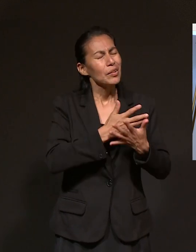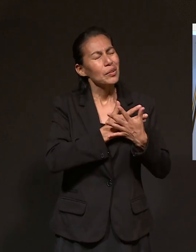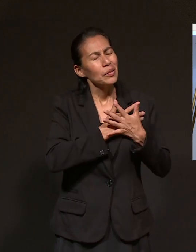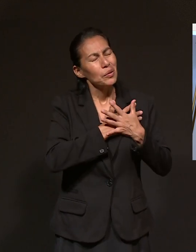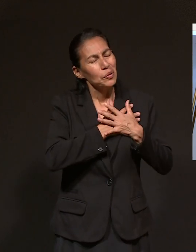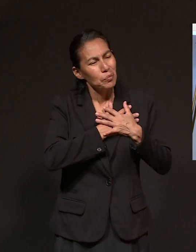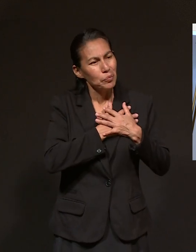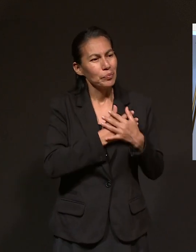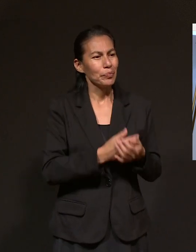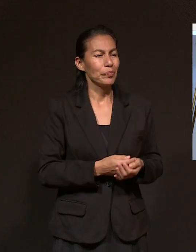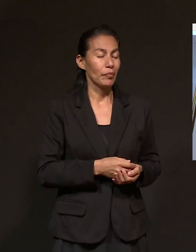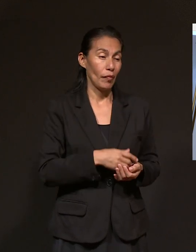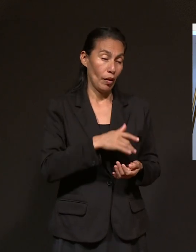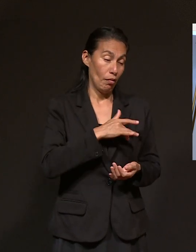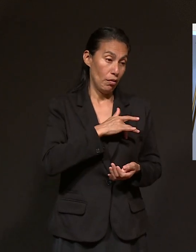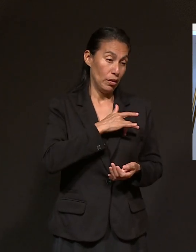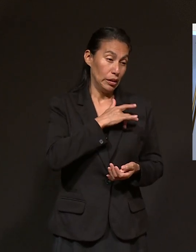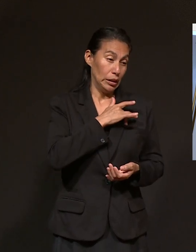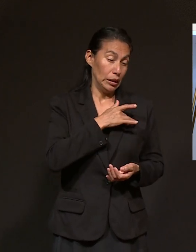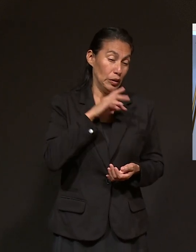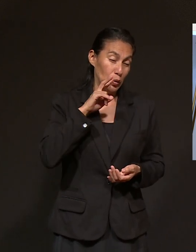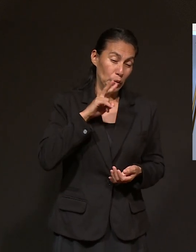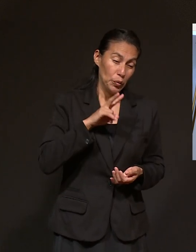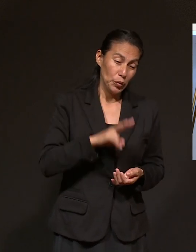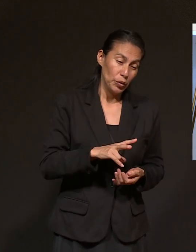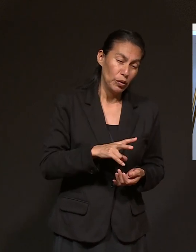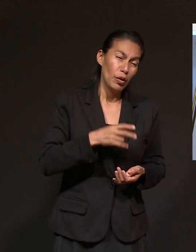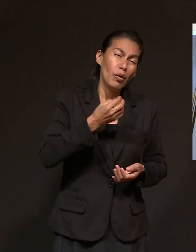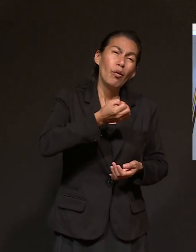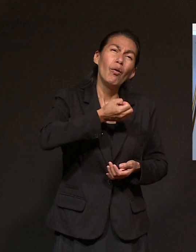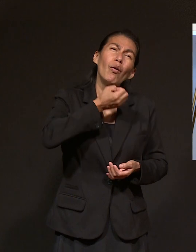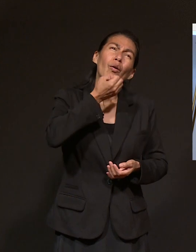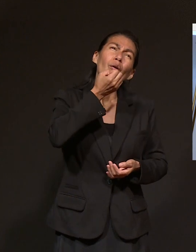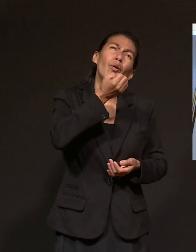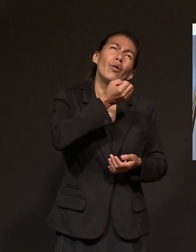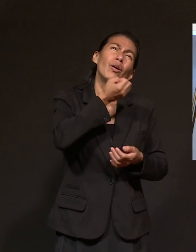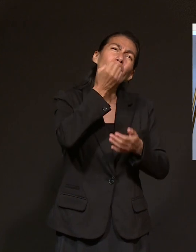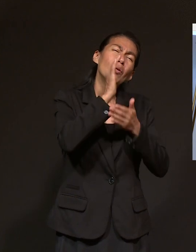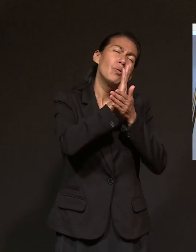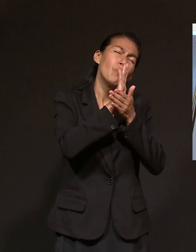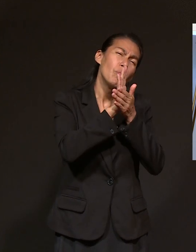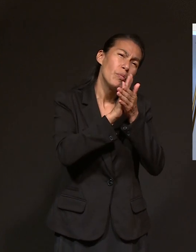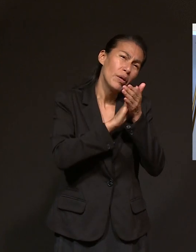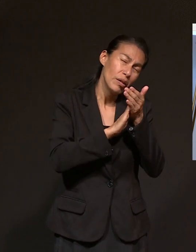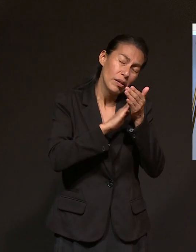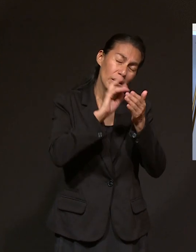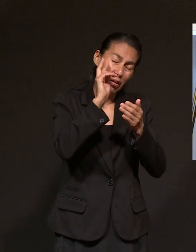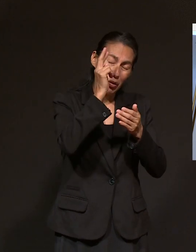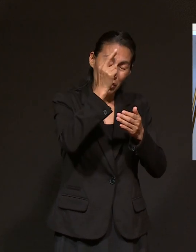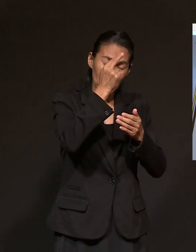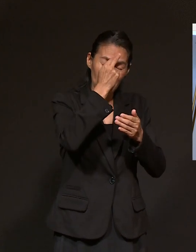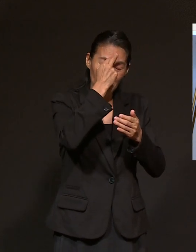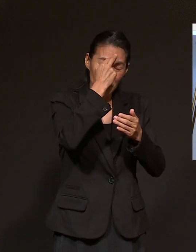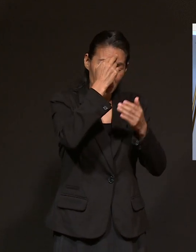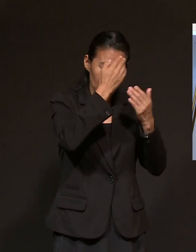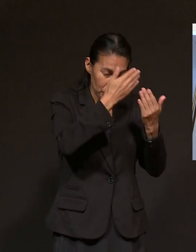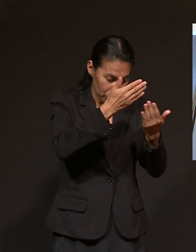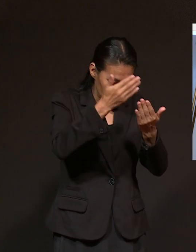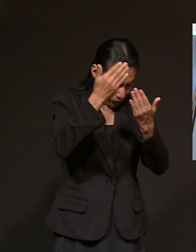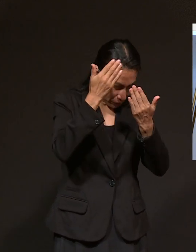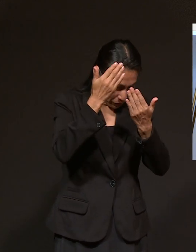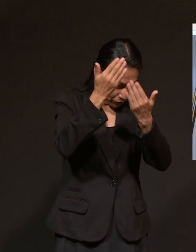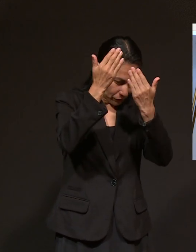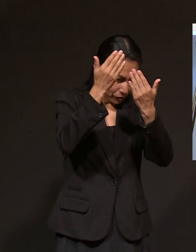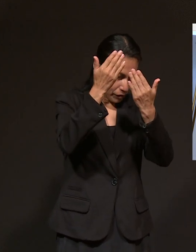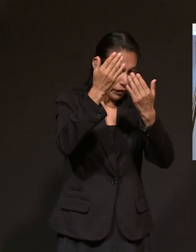oración que es oída es cuando surge de lo más profundo del ser, en humildad, en sencillez, en reconocimiento,